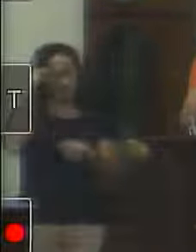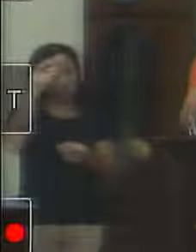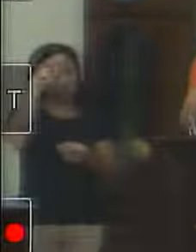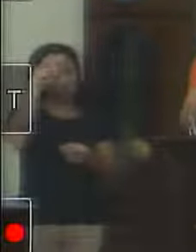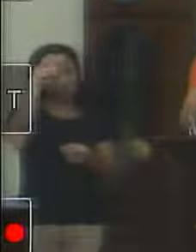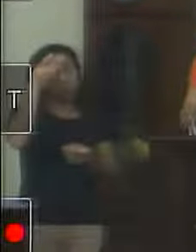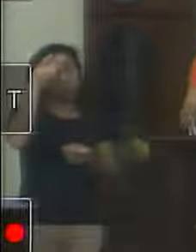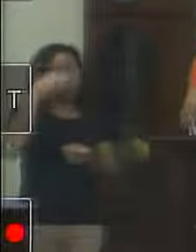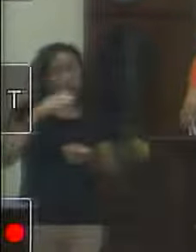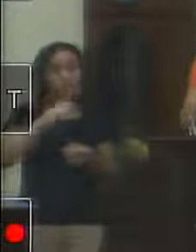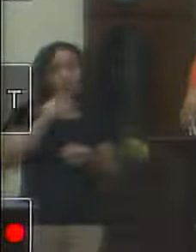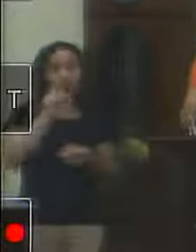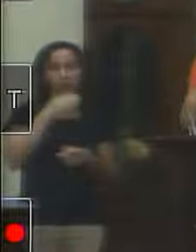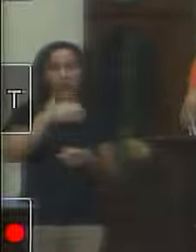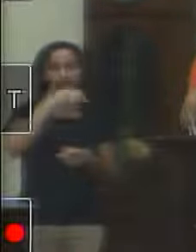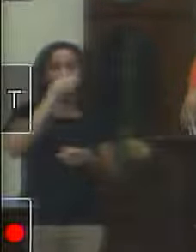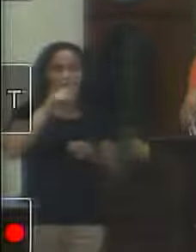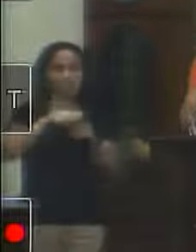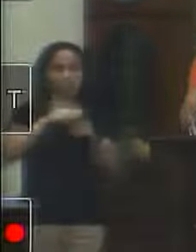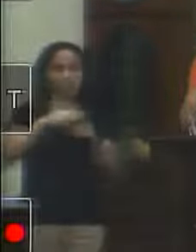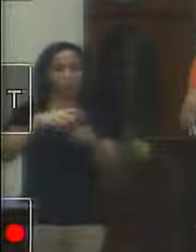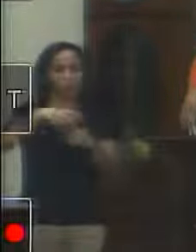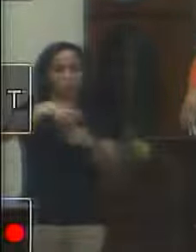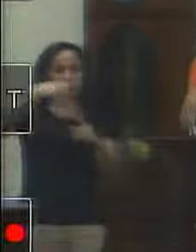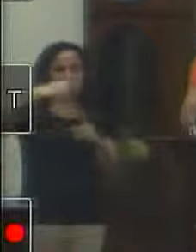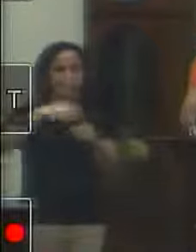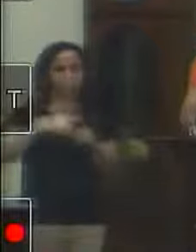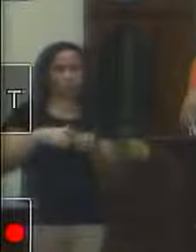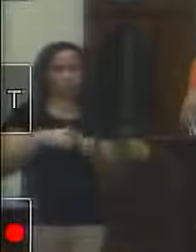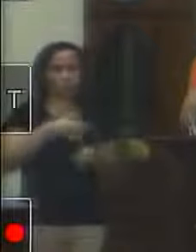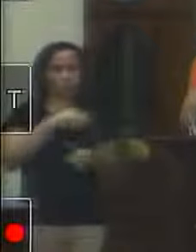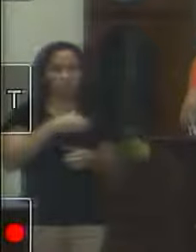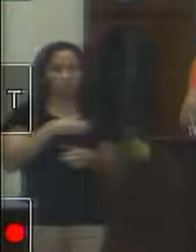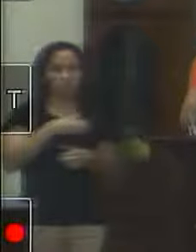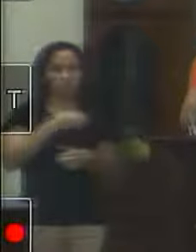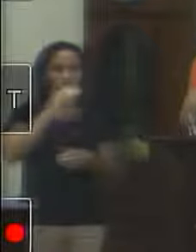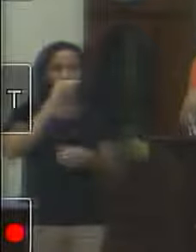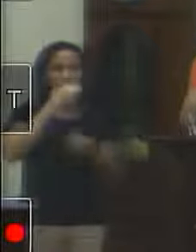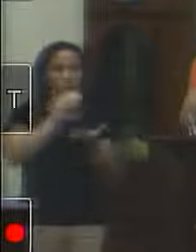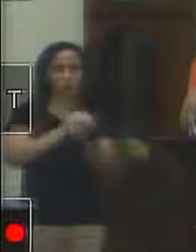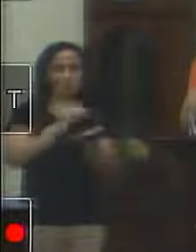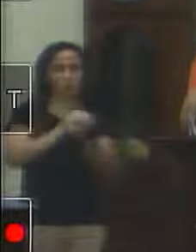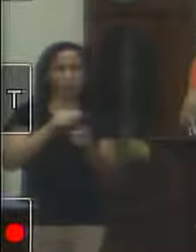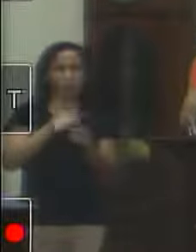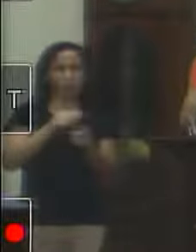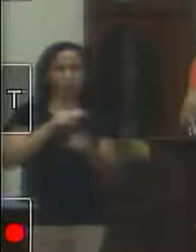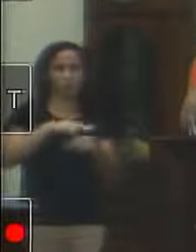pessoas tomando cerveja com garrafa, fazendo uso de copo de vidro,